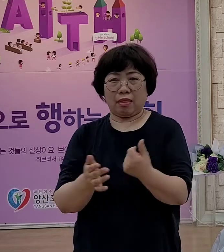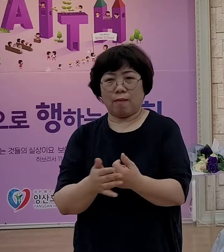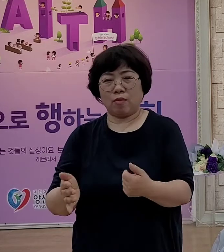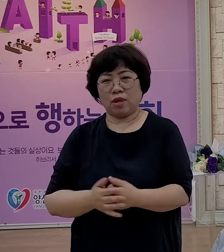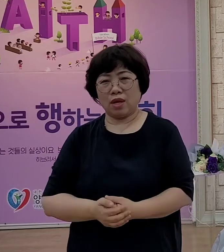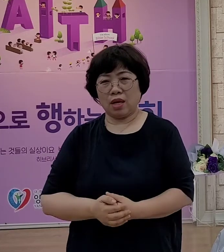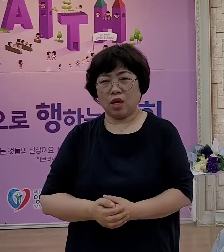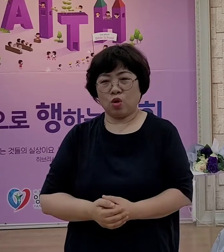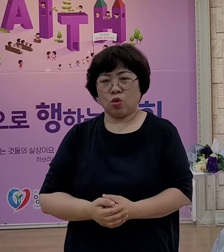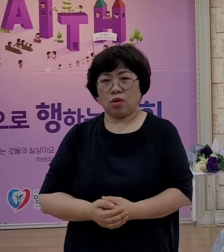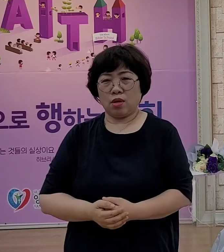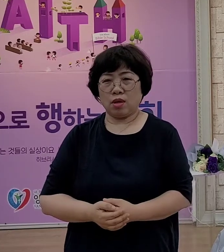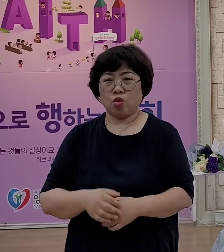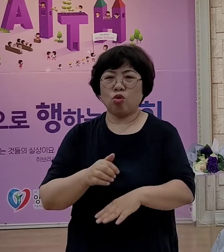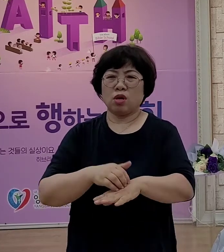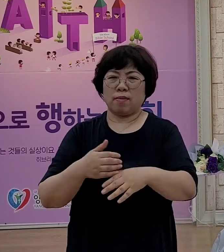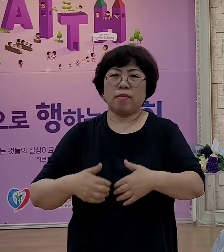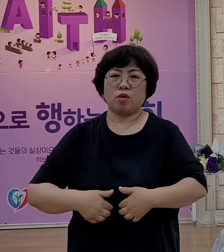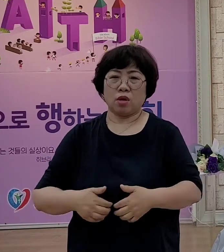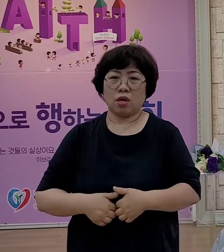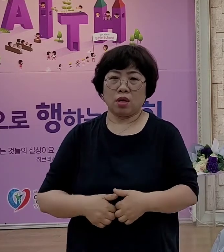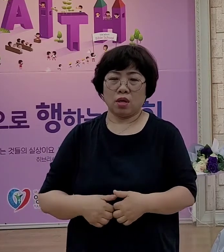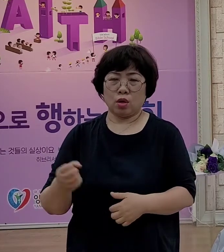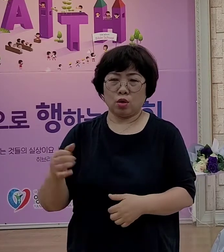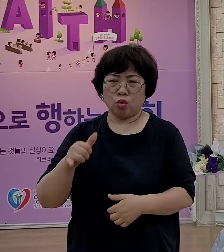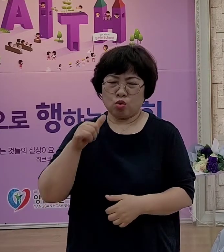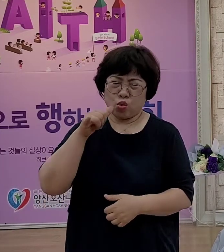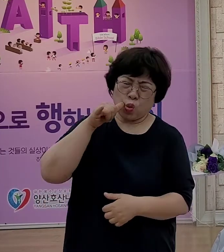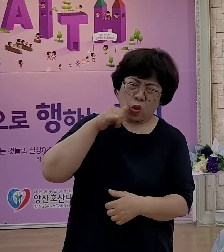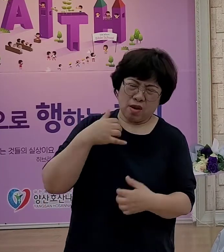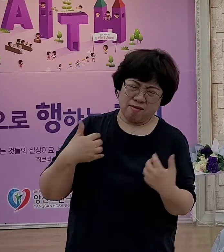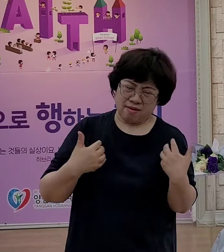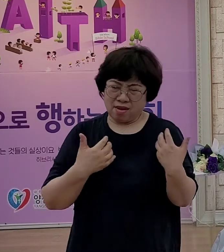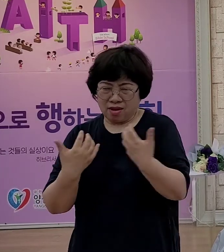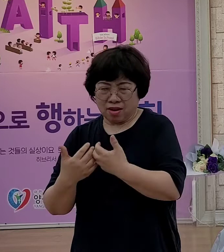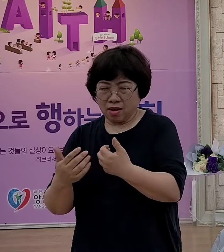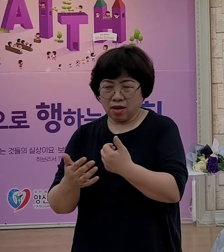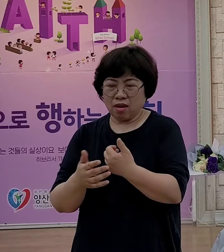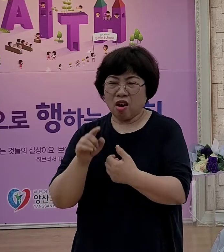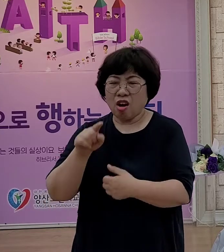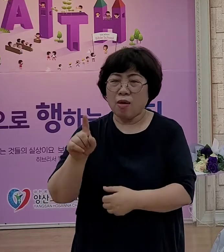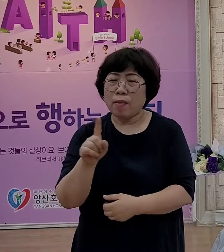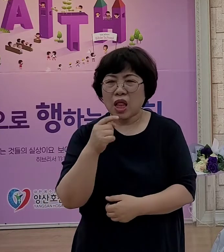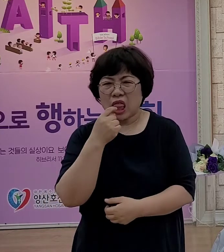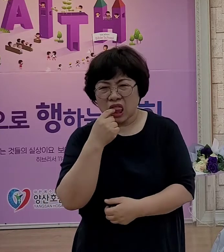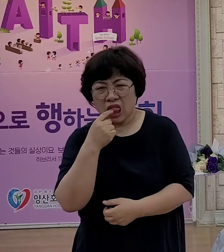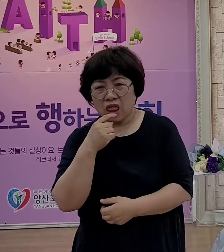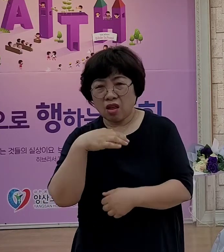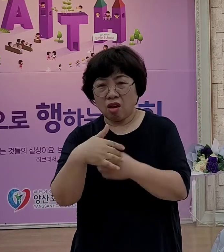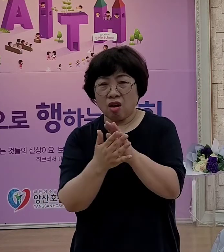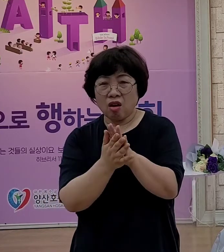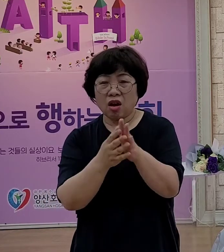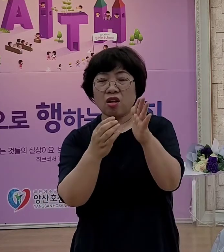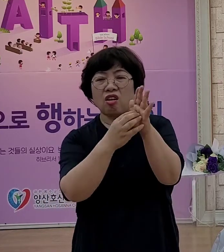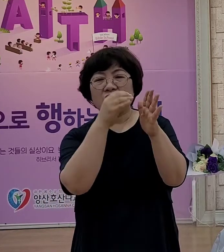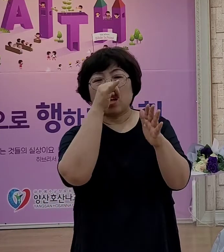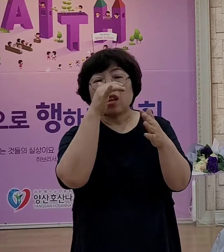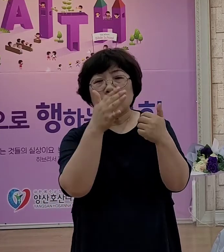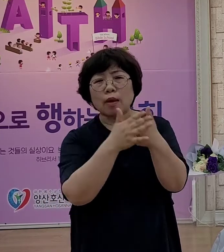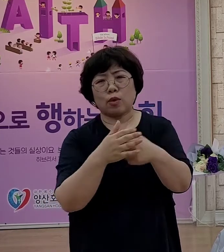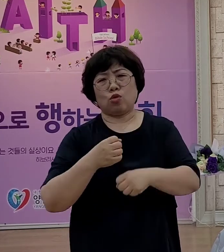아니하는 악이다. 그리고 죽이는 독이 가득한 것이 바로 우리 혀라고 성경은